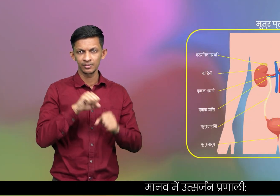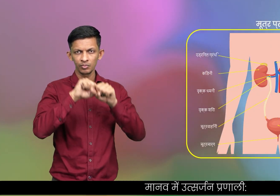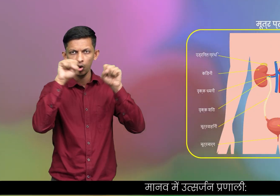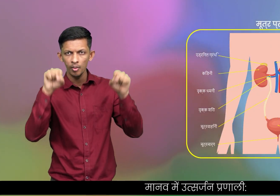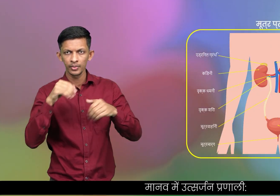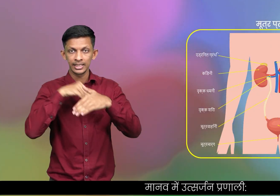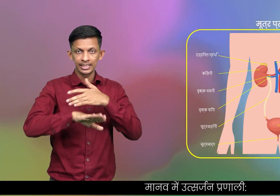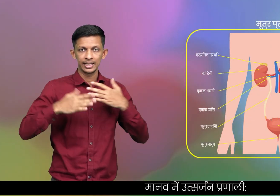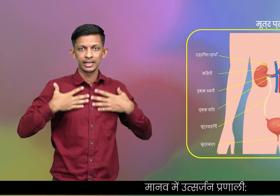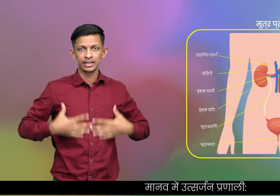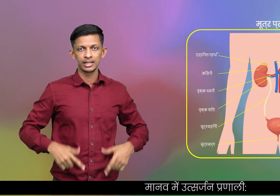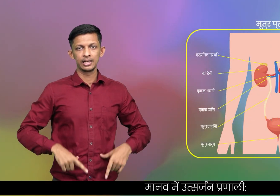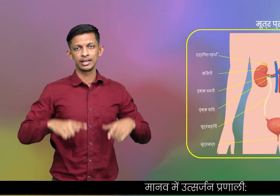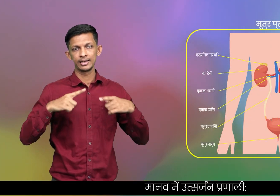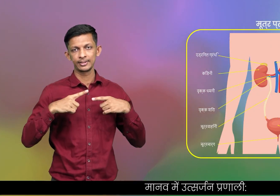मानव में उत्सर्जन प्रणाली